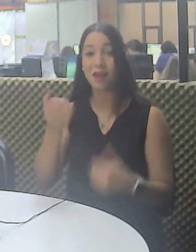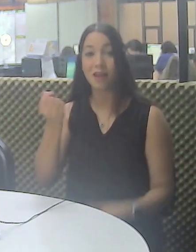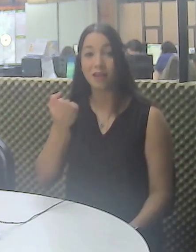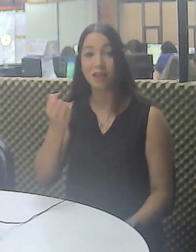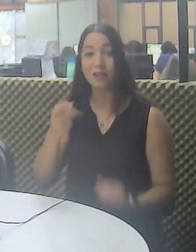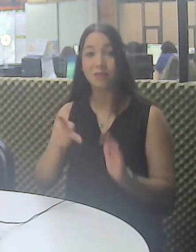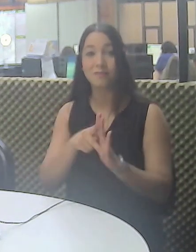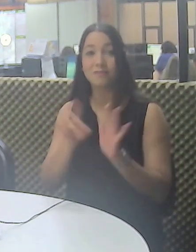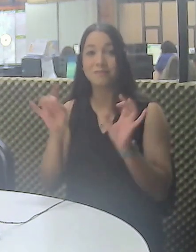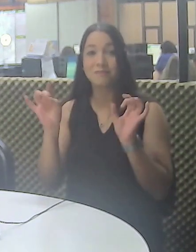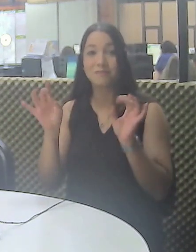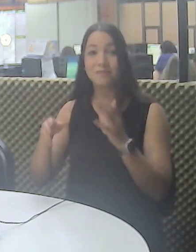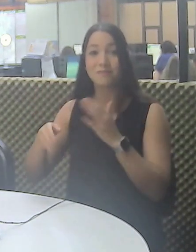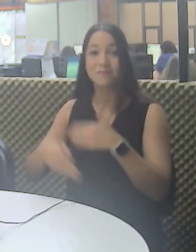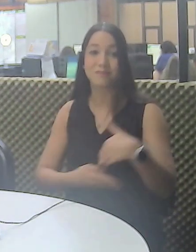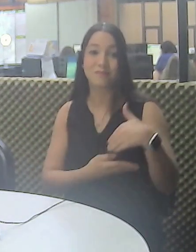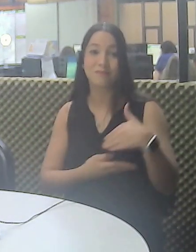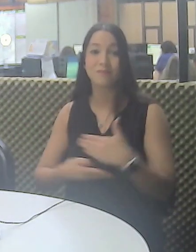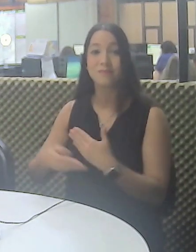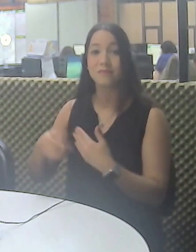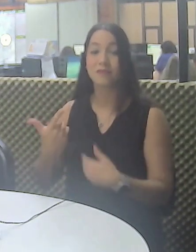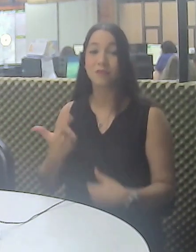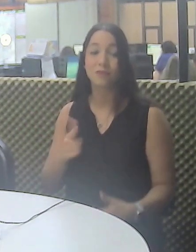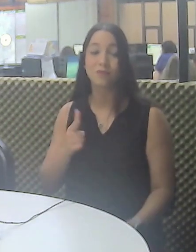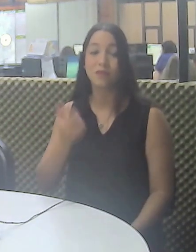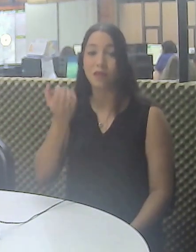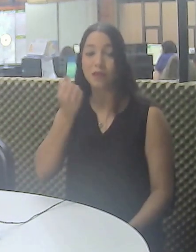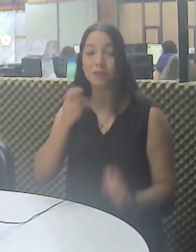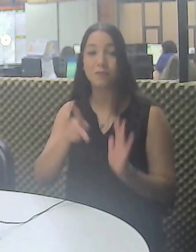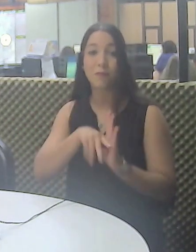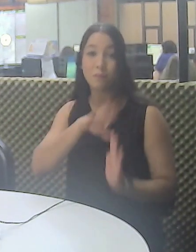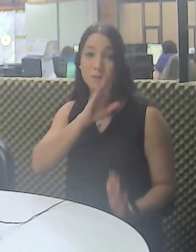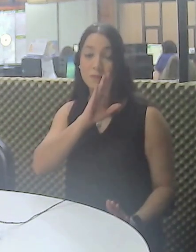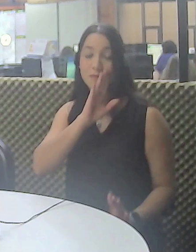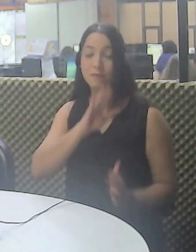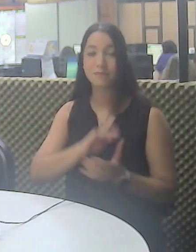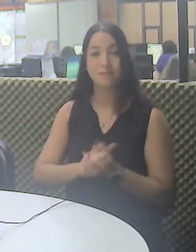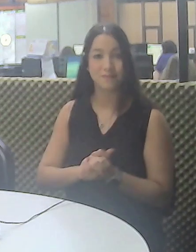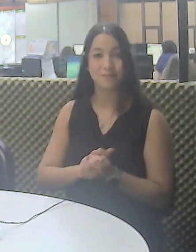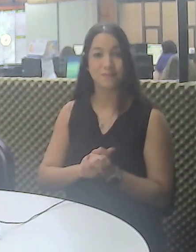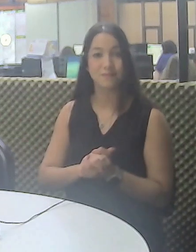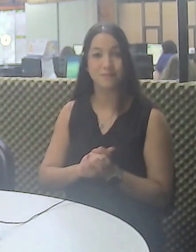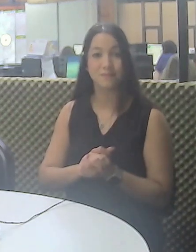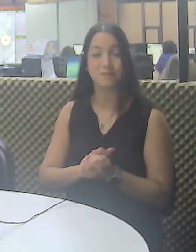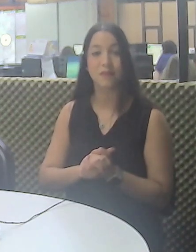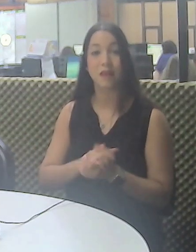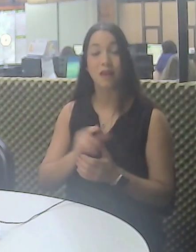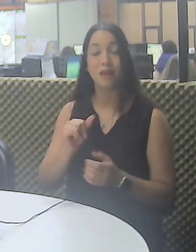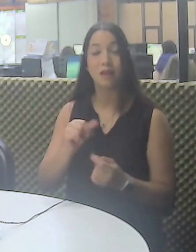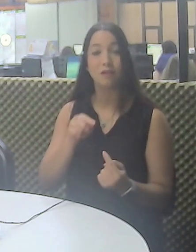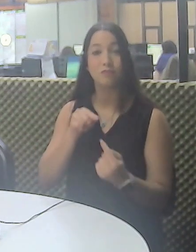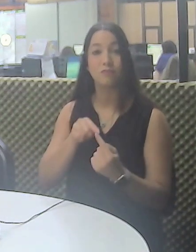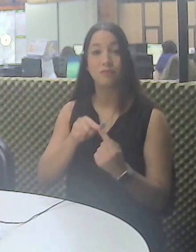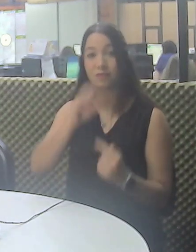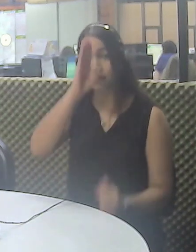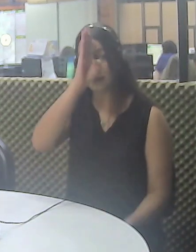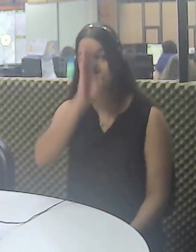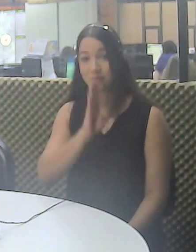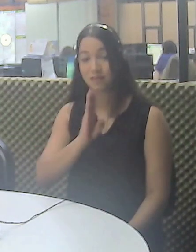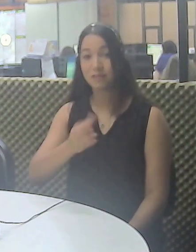infantil de leite para bebês impossibilitados de receberem o leite materno. A estimativa é atender